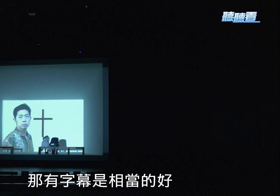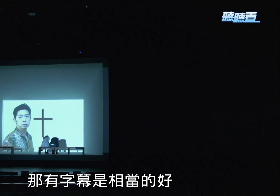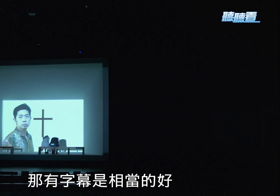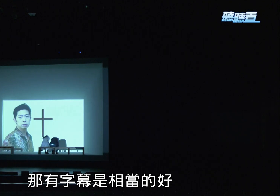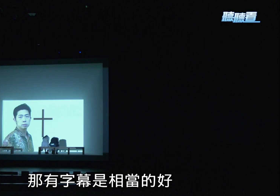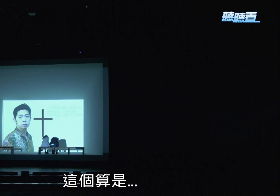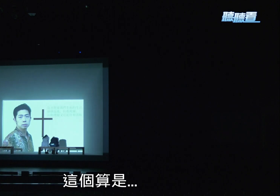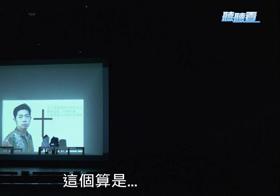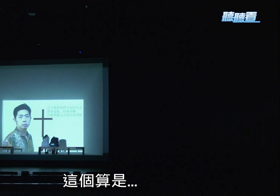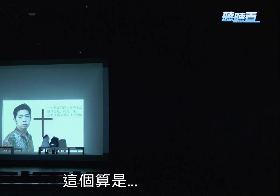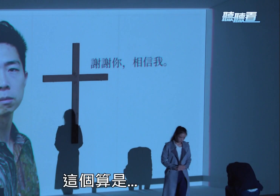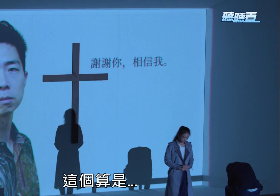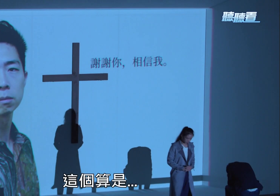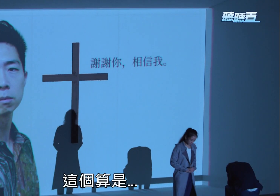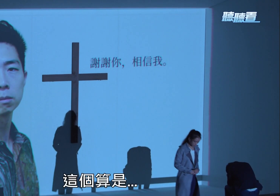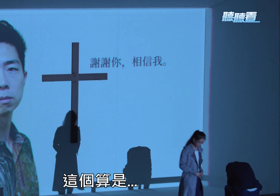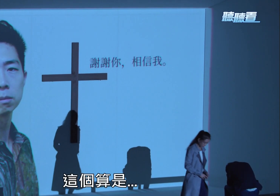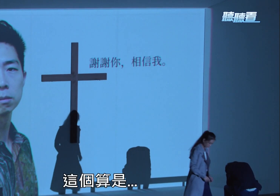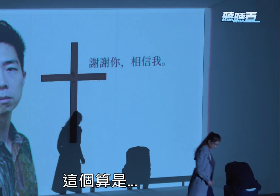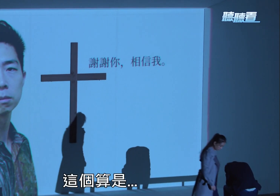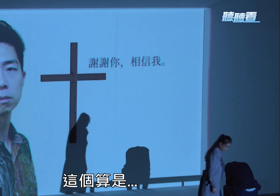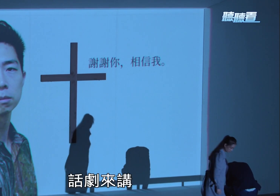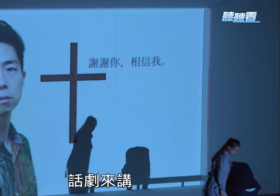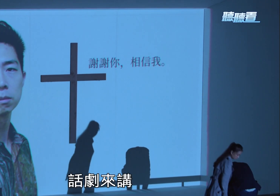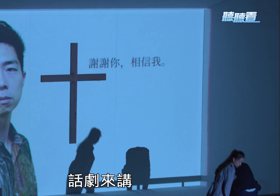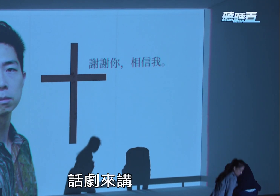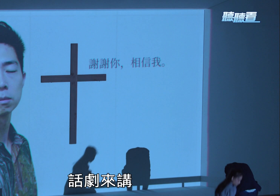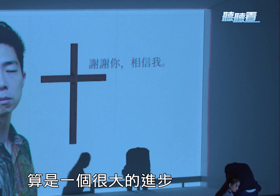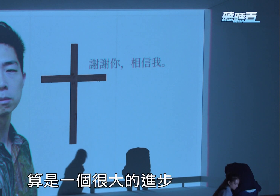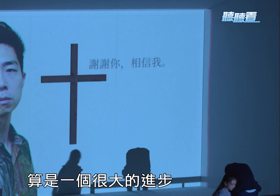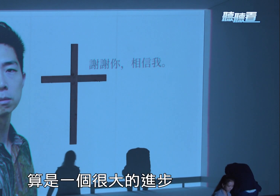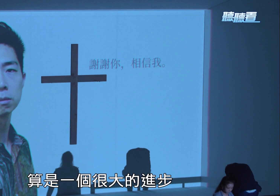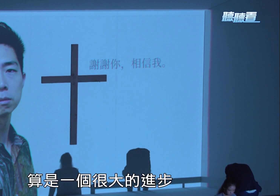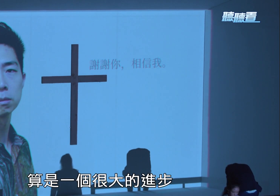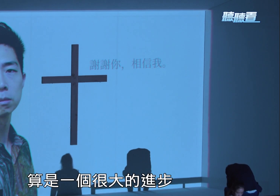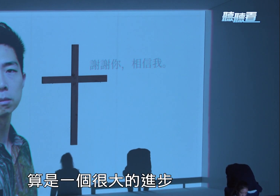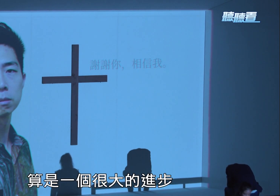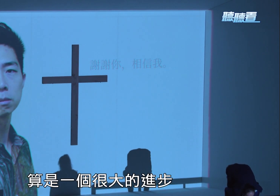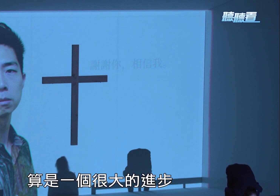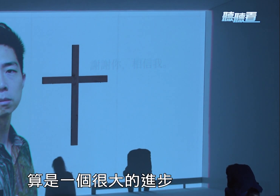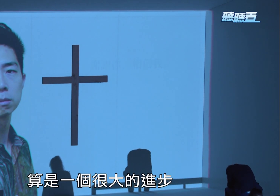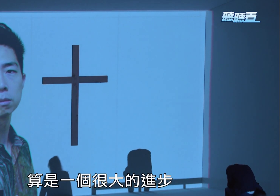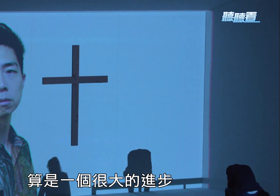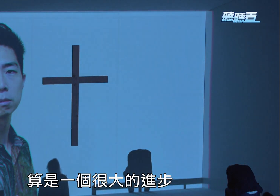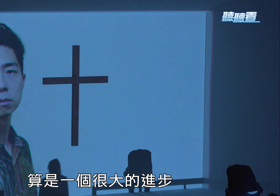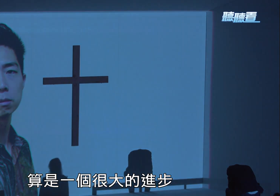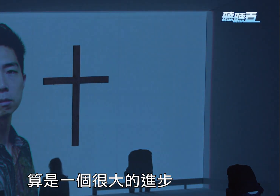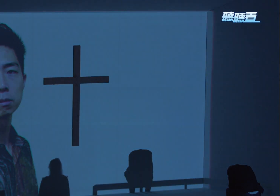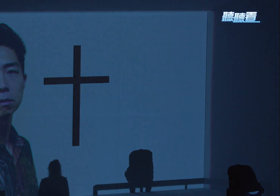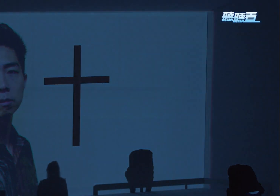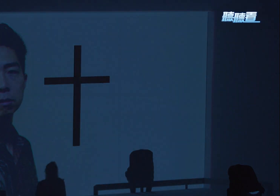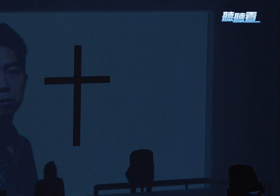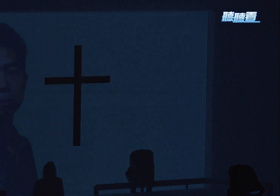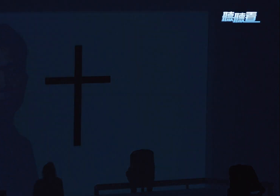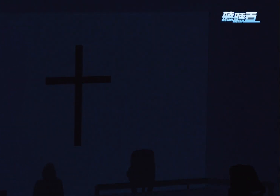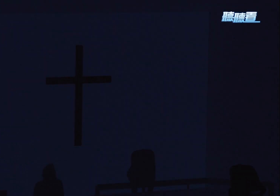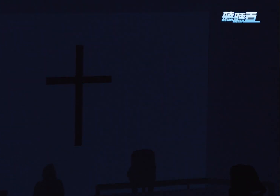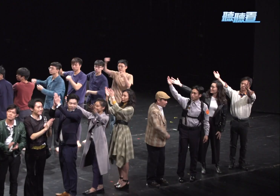好，这个算是，话剧来讲算是一个很大的进步。